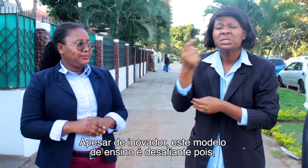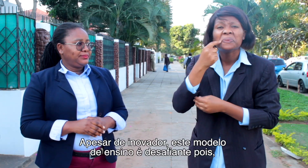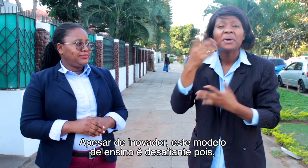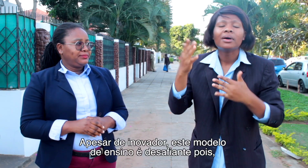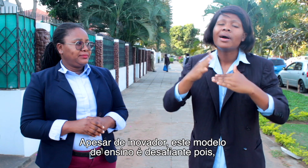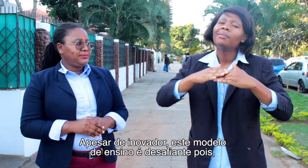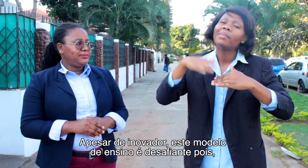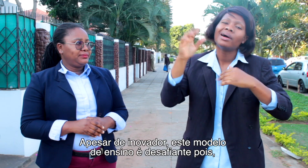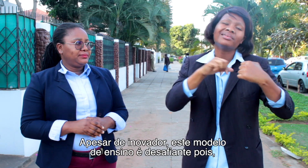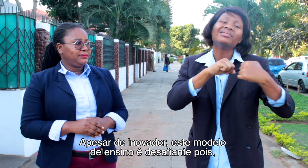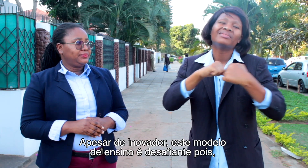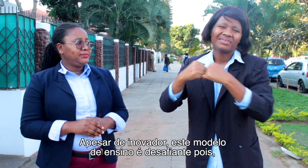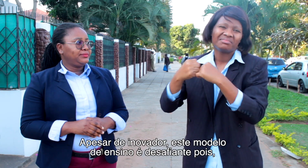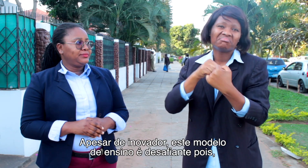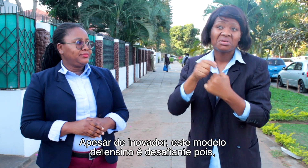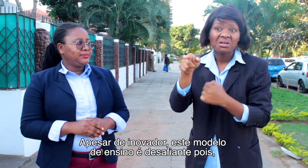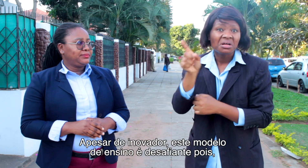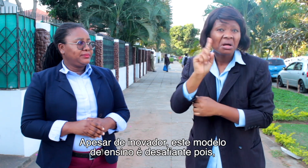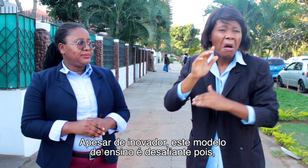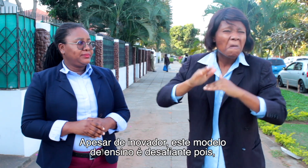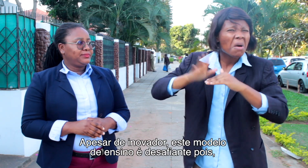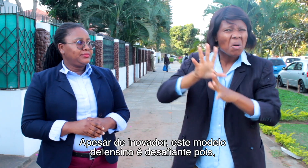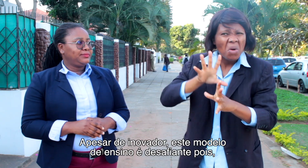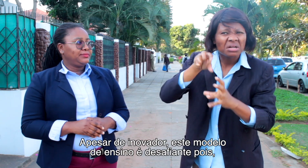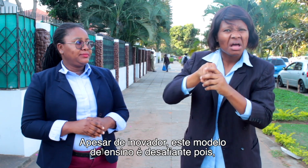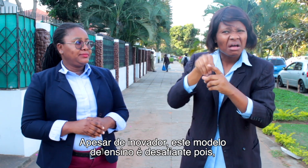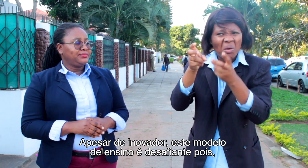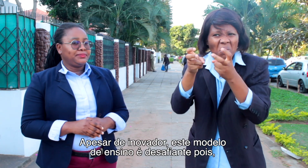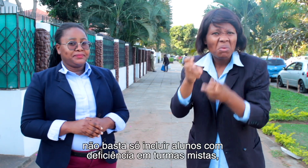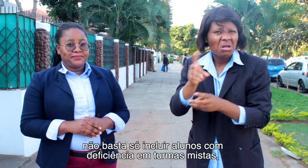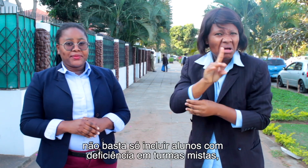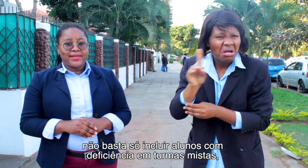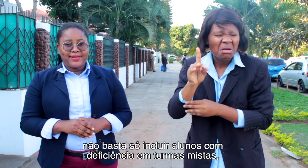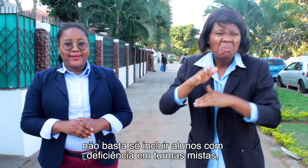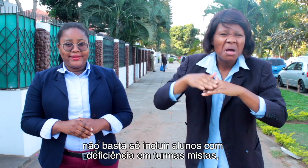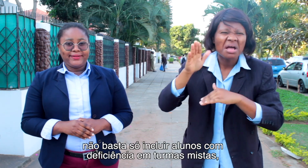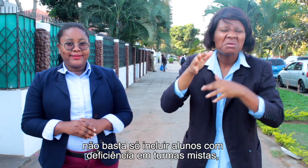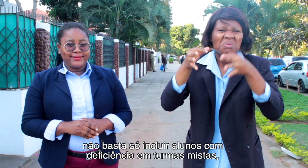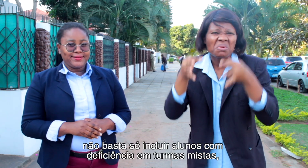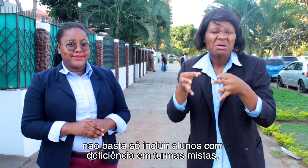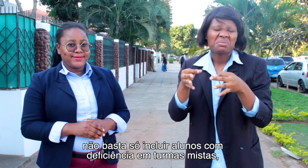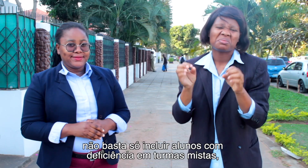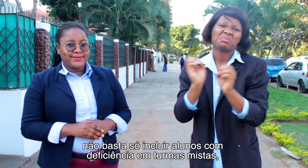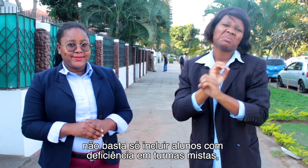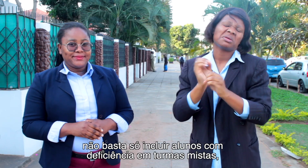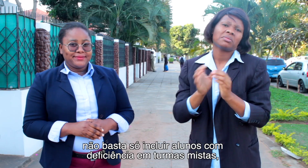Apesar de inovador, este modelo de ensino é desafiante, pois não basta só incluir alunos com deficiência em turmas